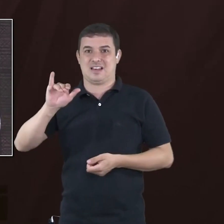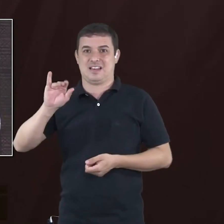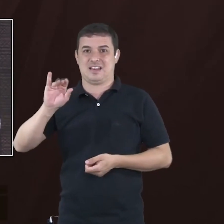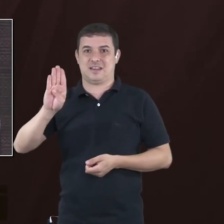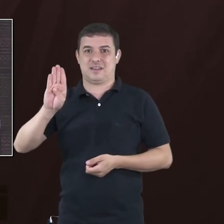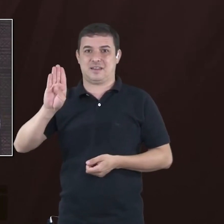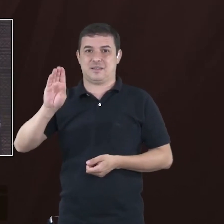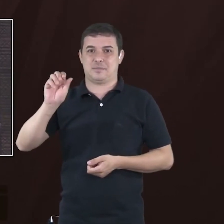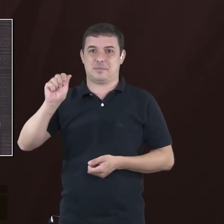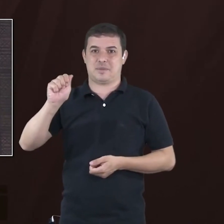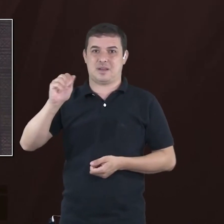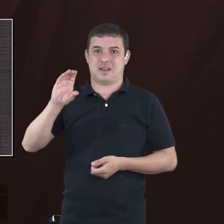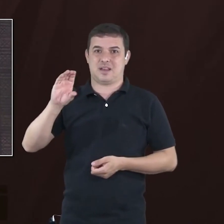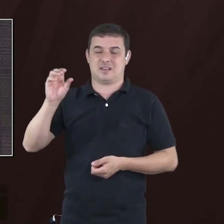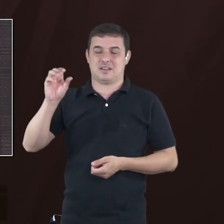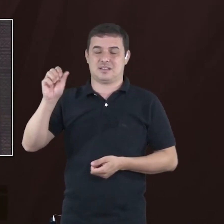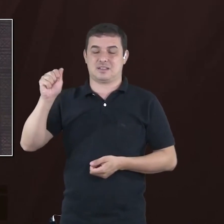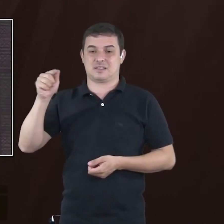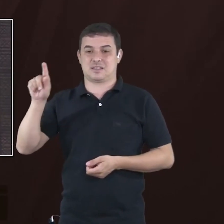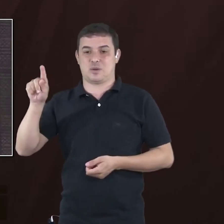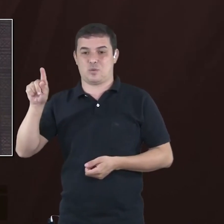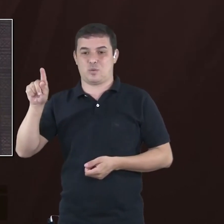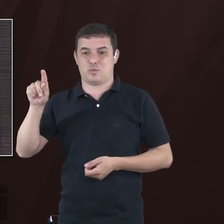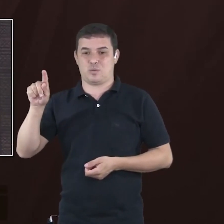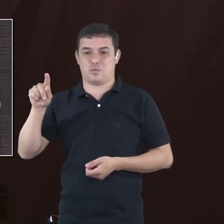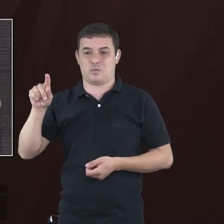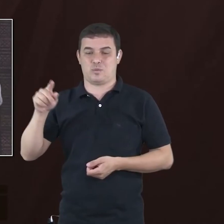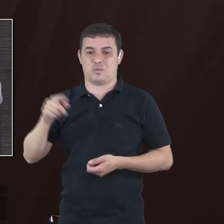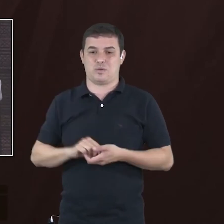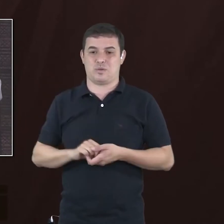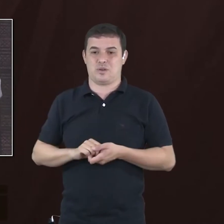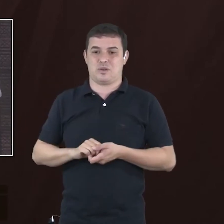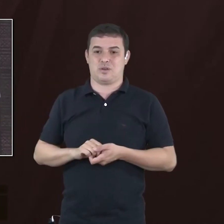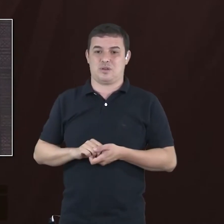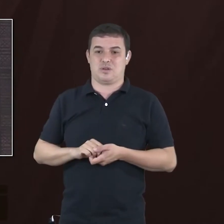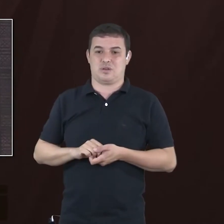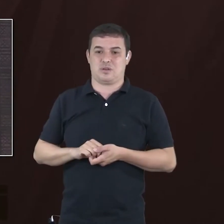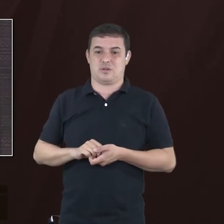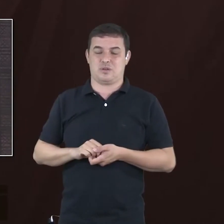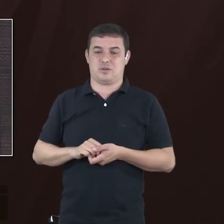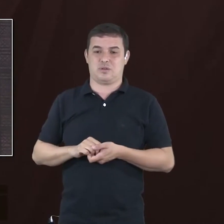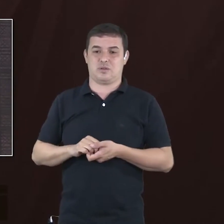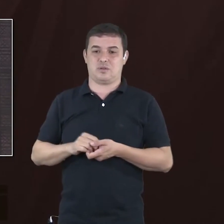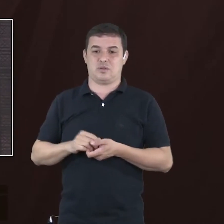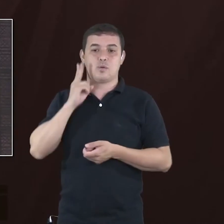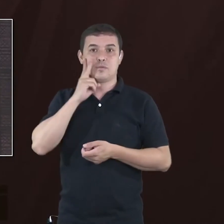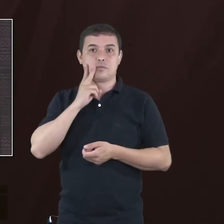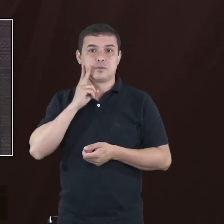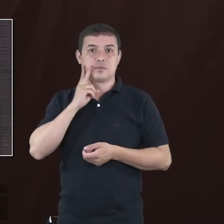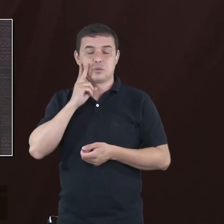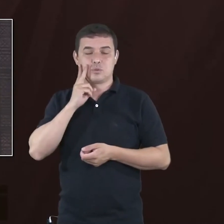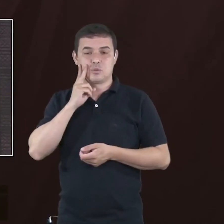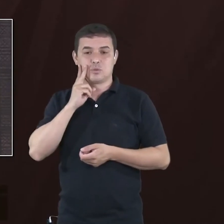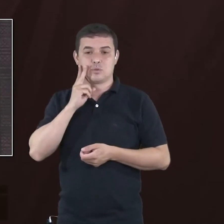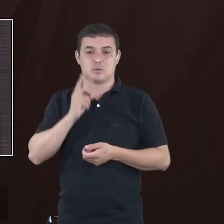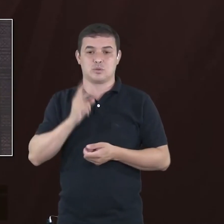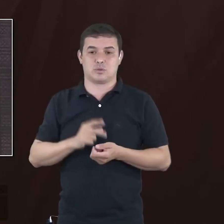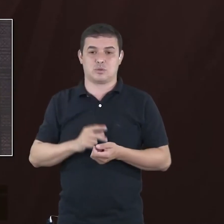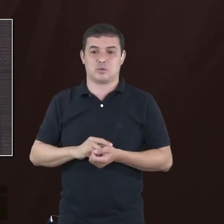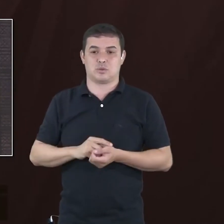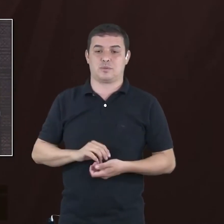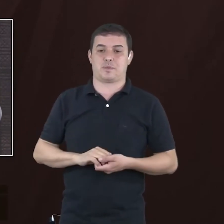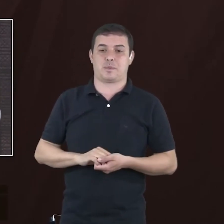sangue. Era uma oferta onde se derramava o vinho, mas na verdade